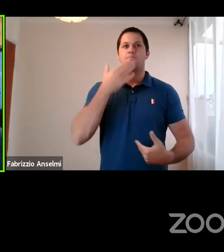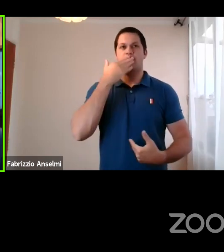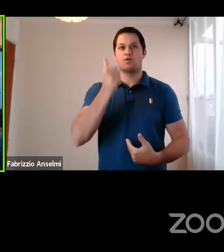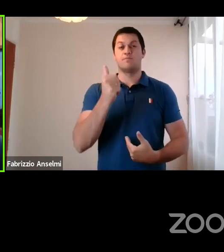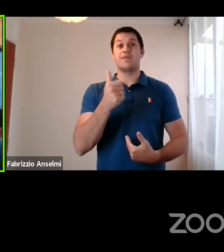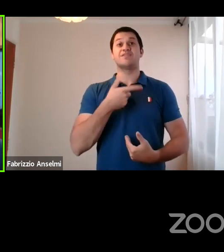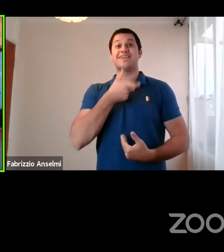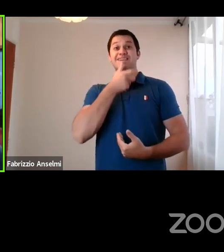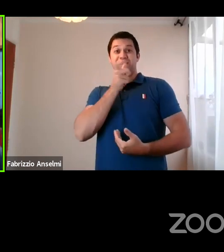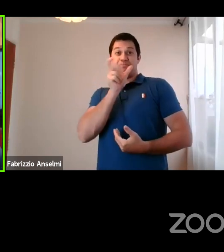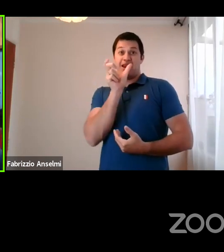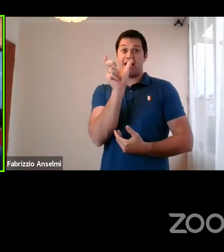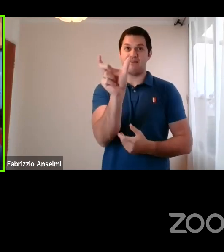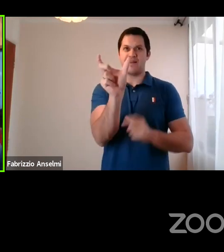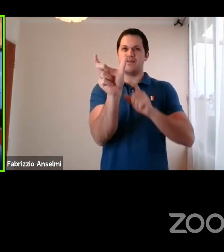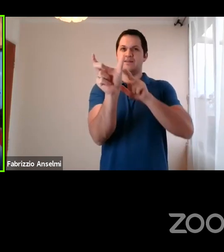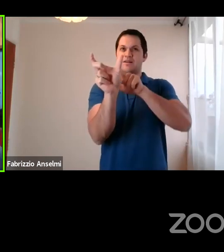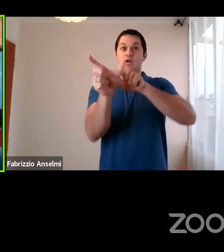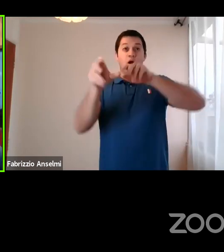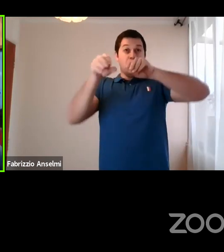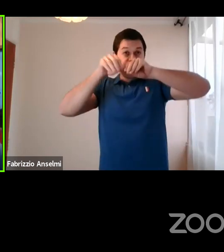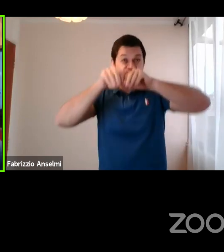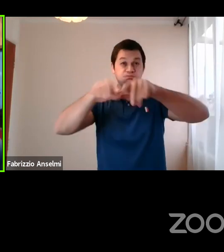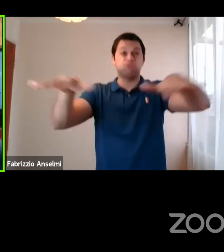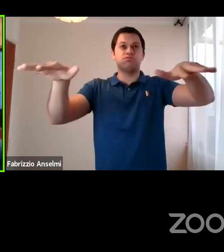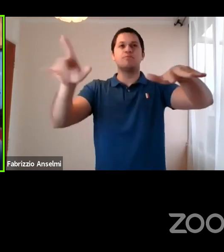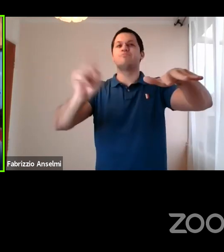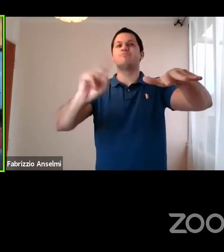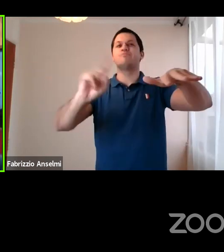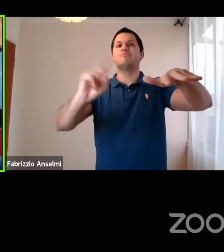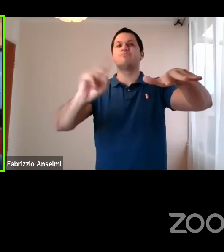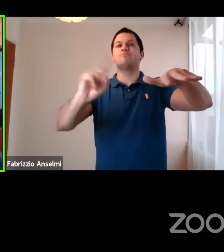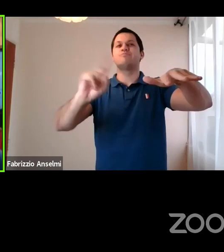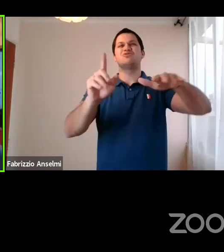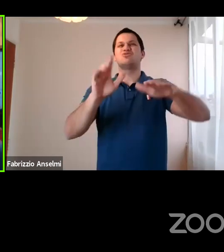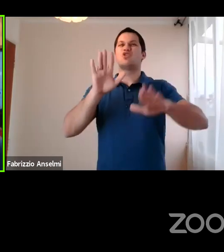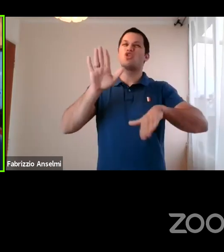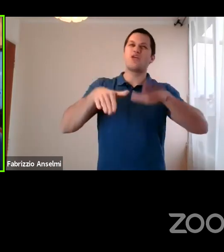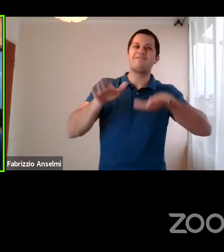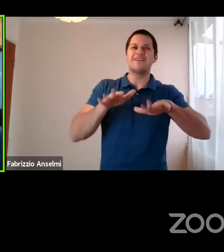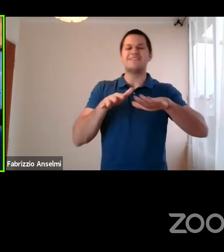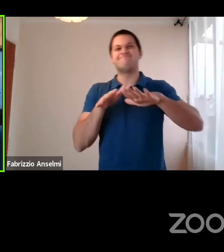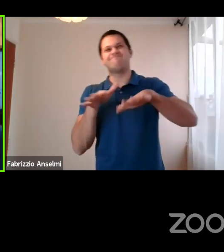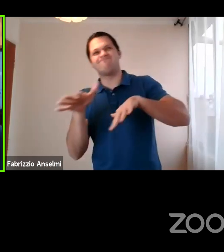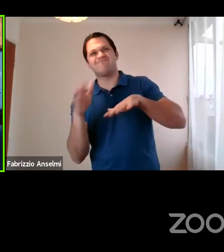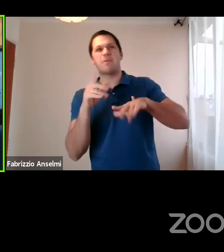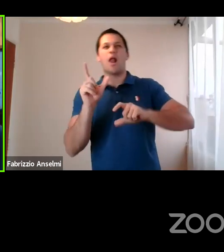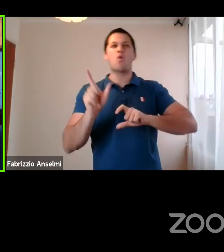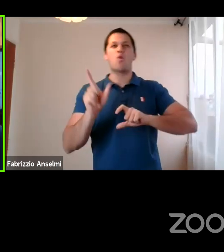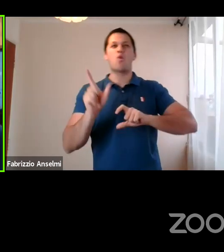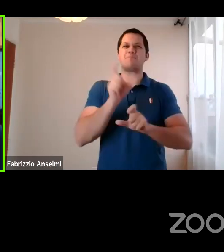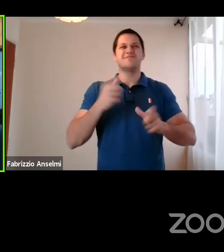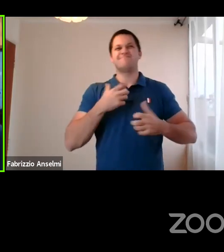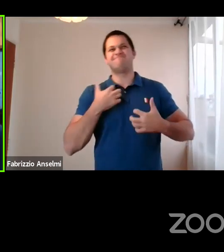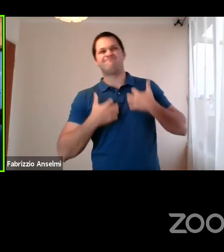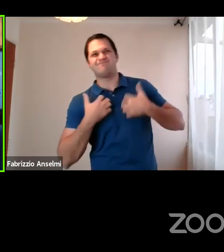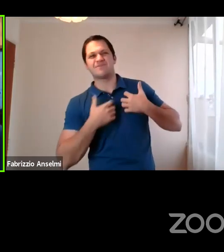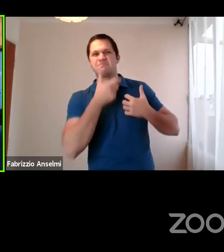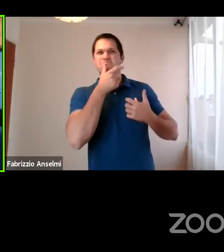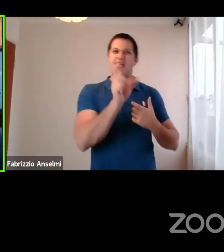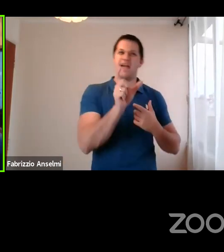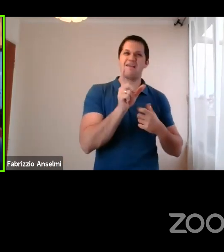bien y siguió coexistiendo un poquito con gimnasia, kinesioterapia, ¿ya? Hasta que se llegó a un